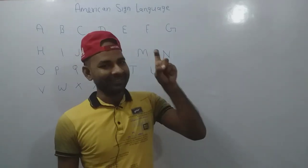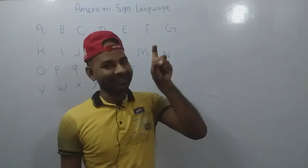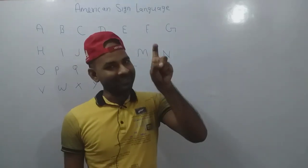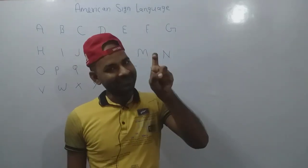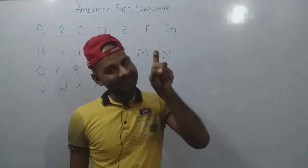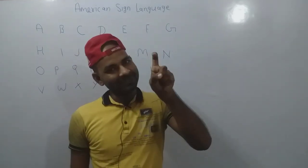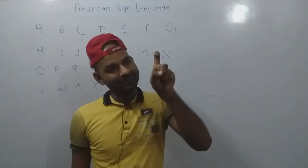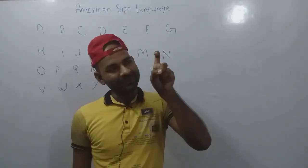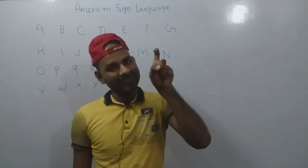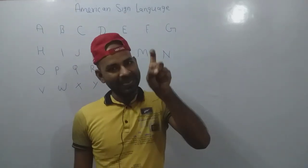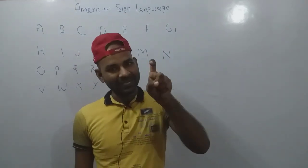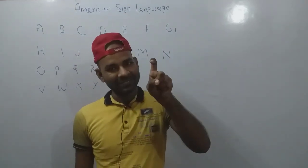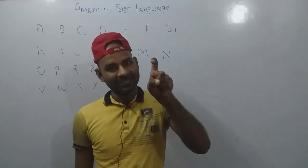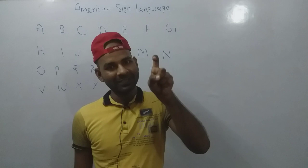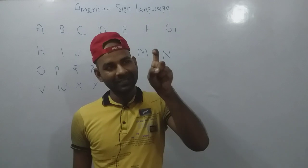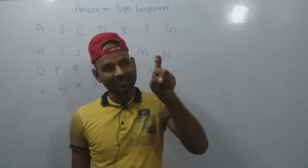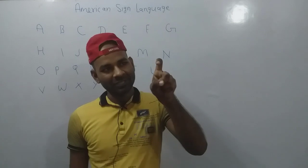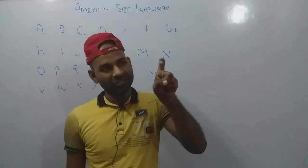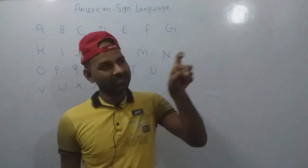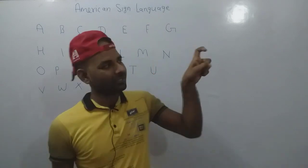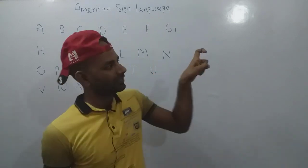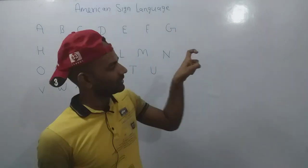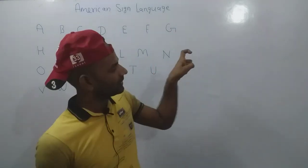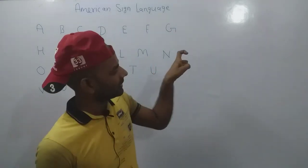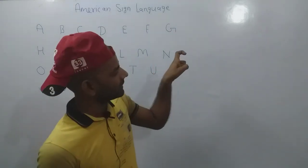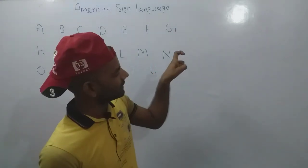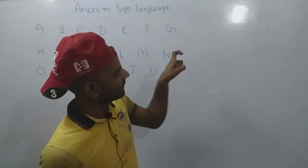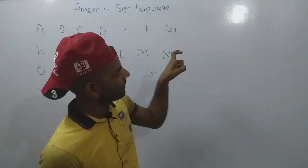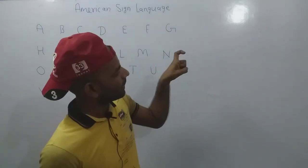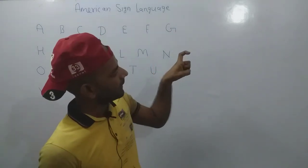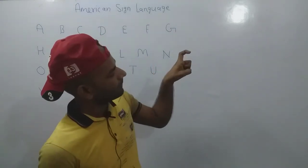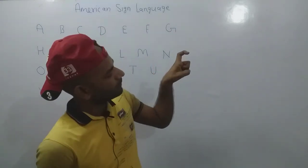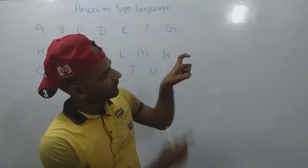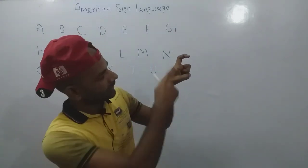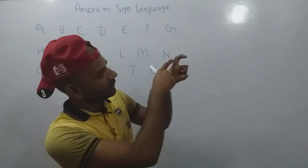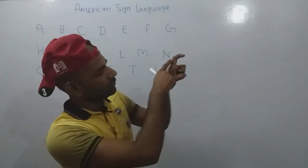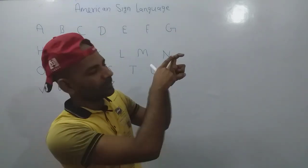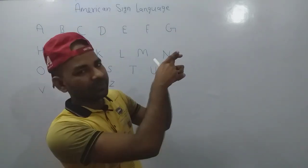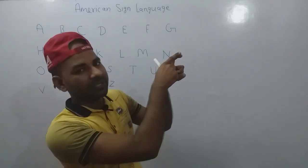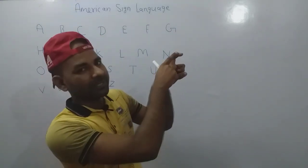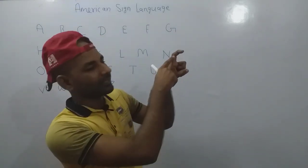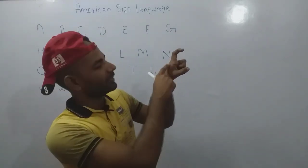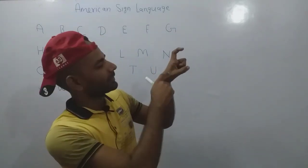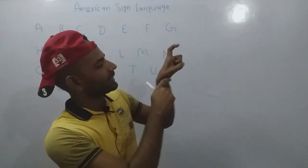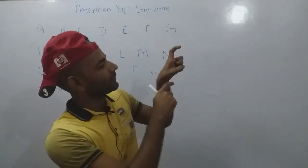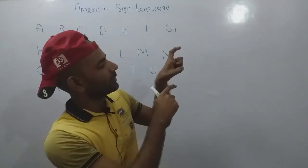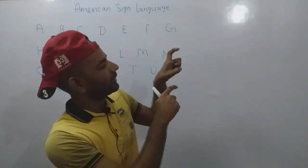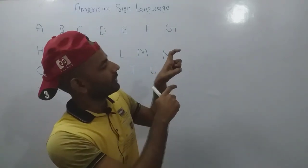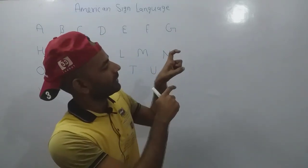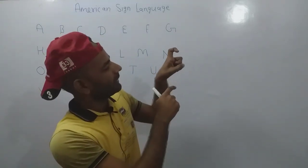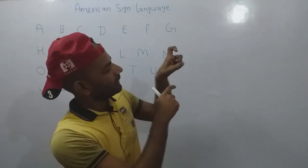एक ऐसे बना लीजिए बस, X X ऐसे। ये उंगली को इसी पे ध्यान रखिए बस, कैसे हो रहा है